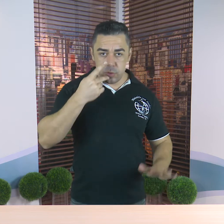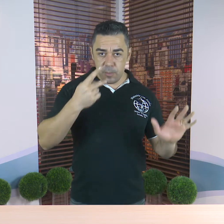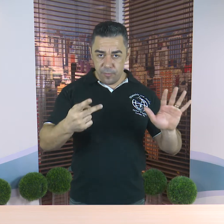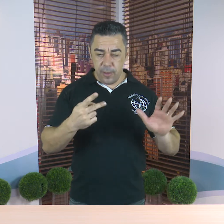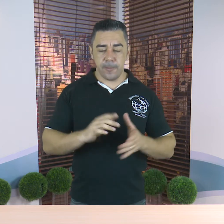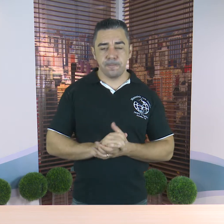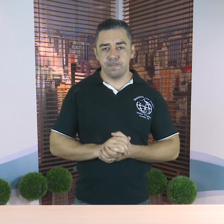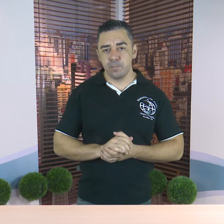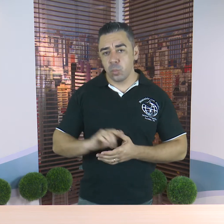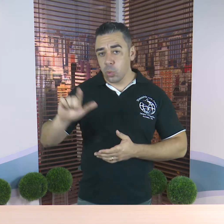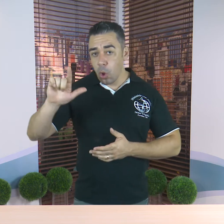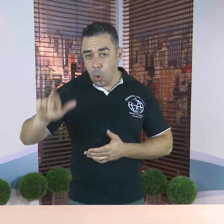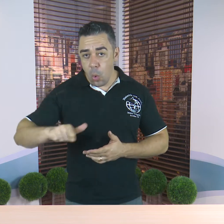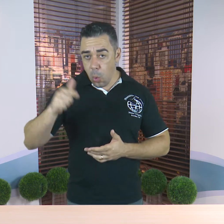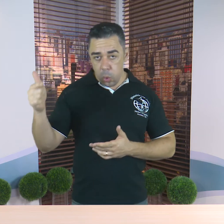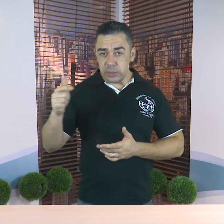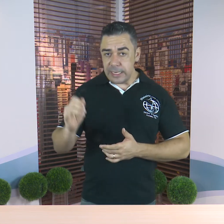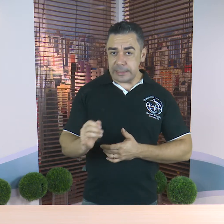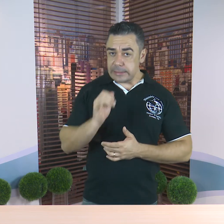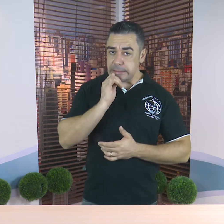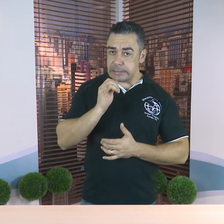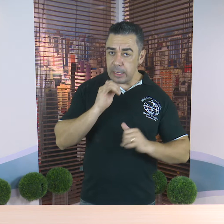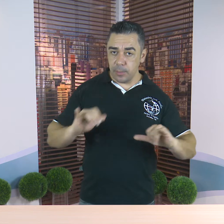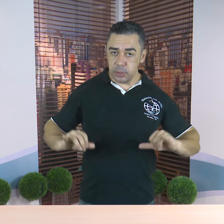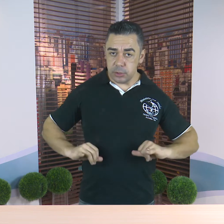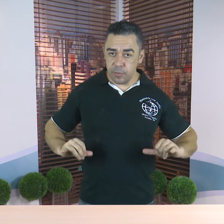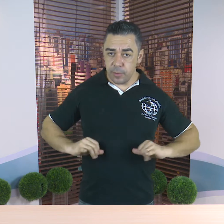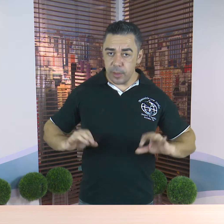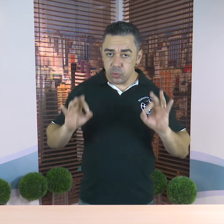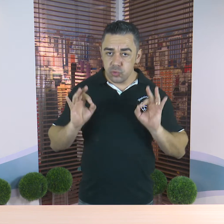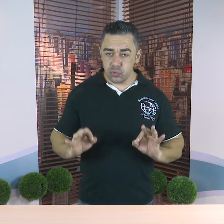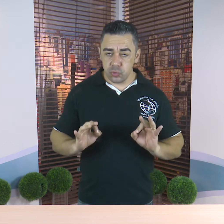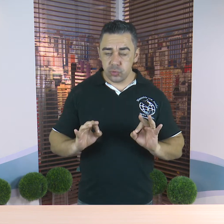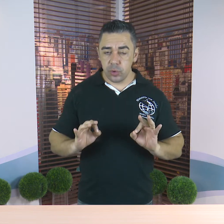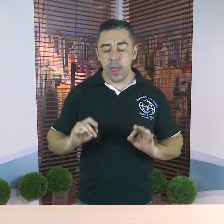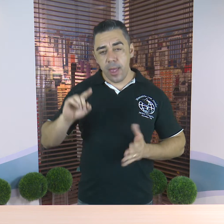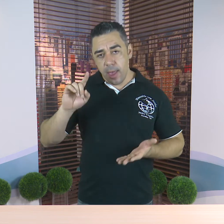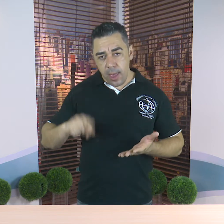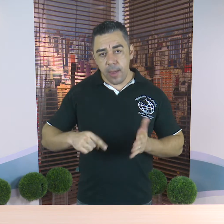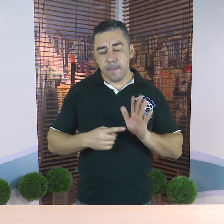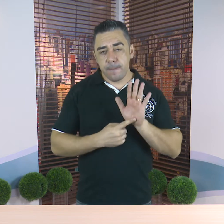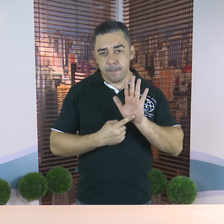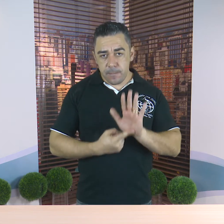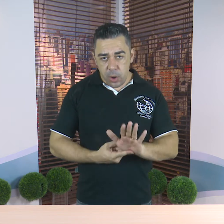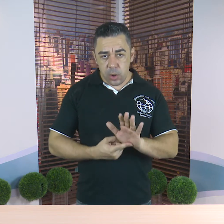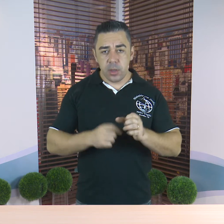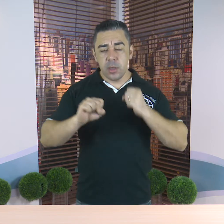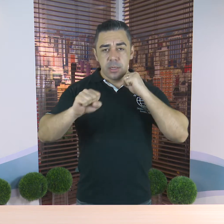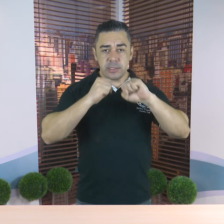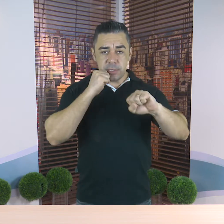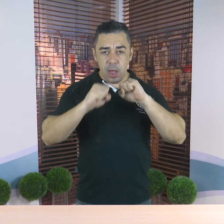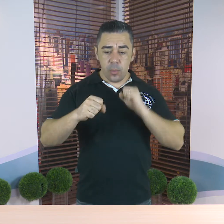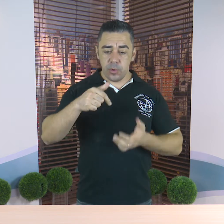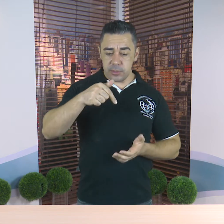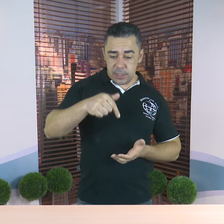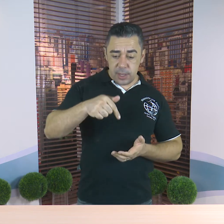Outro exemplo claro do sofrimento do justo está brilhantemente destacado no Salmo 73.